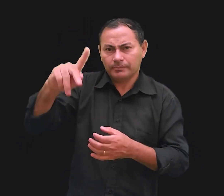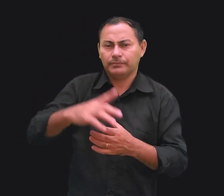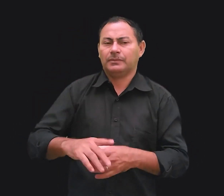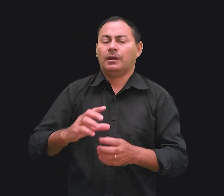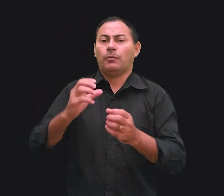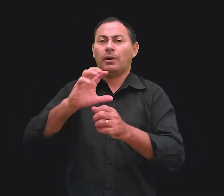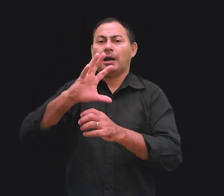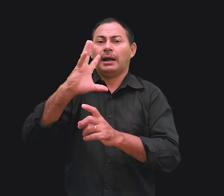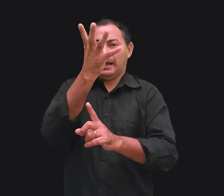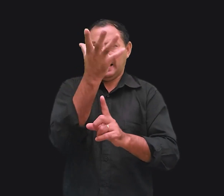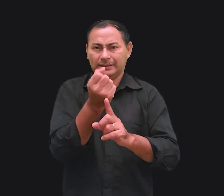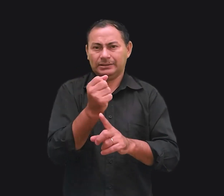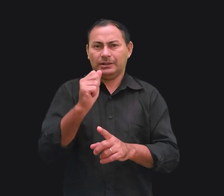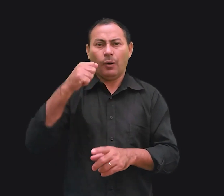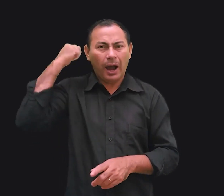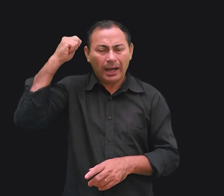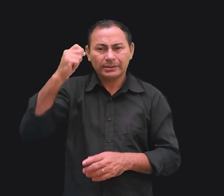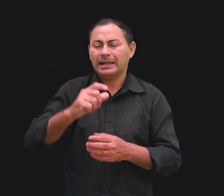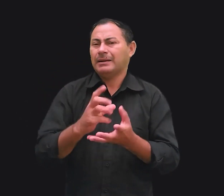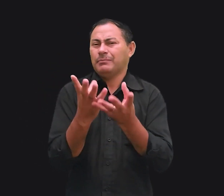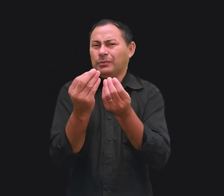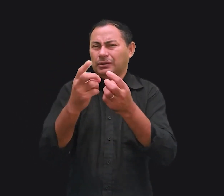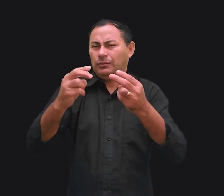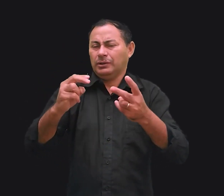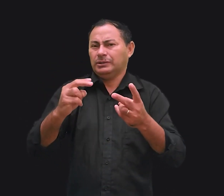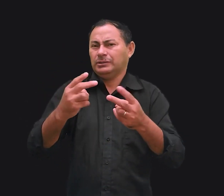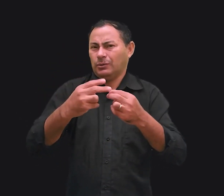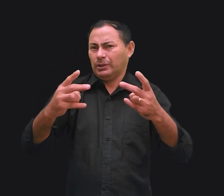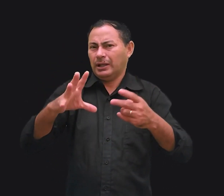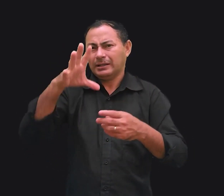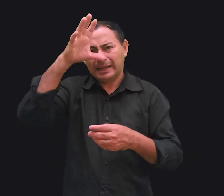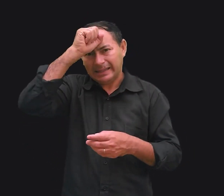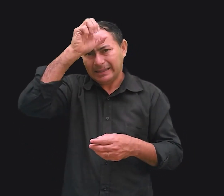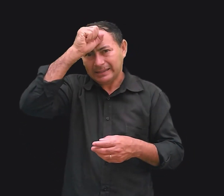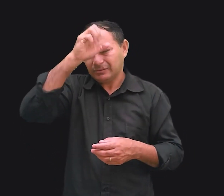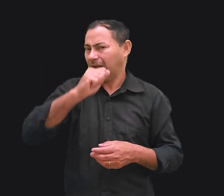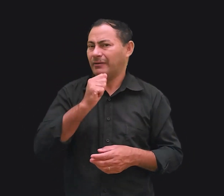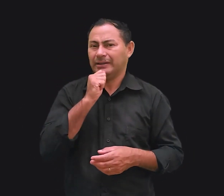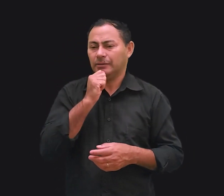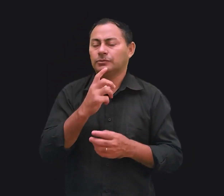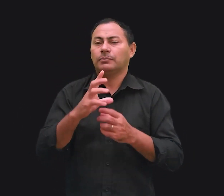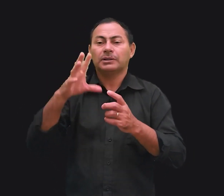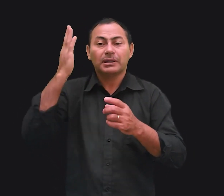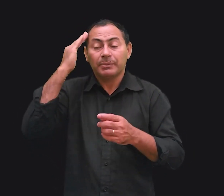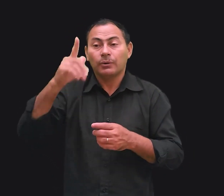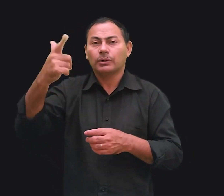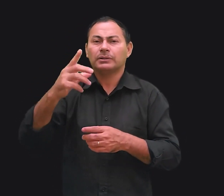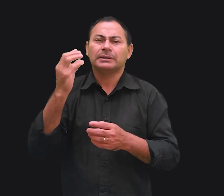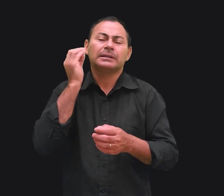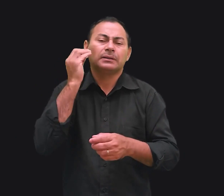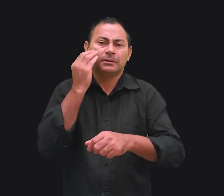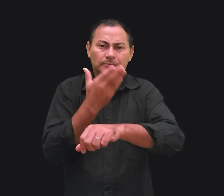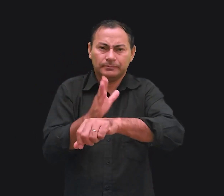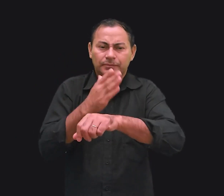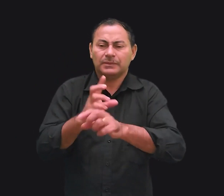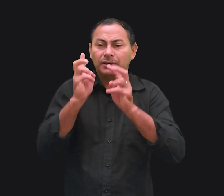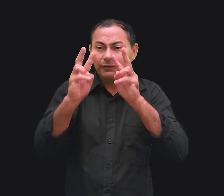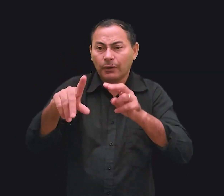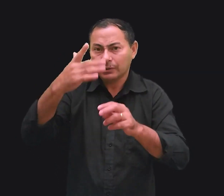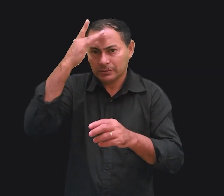arte. Tem muitas coisas que ainda não aprendemos sobre ouvir o outro. Você já tentou aplicar a arte de